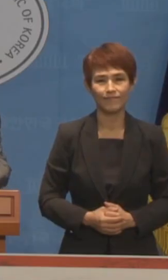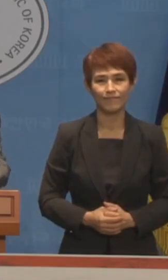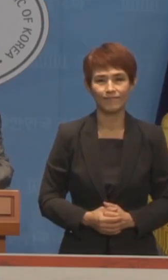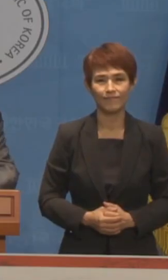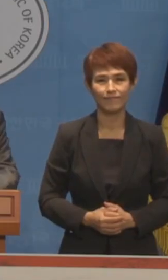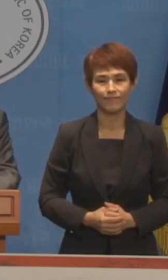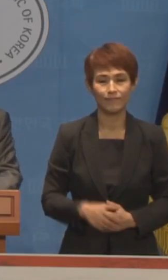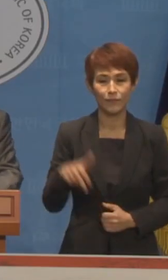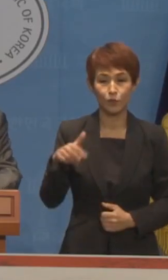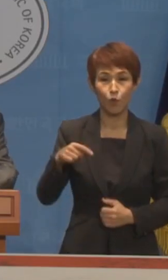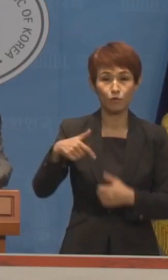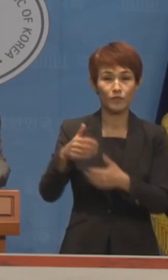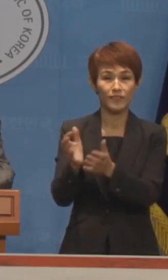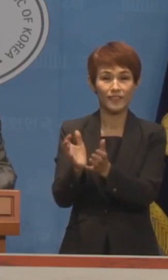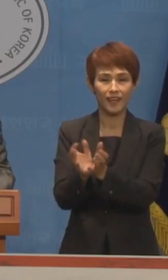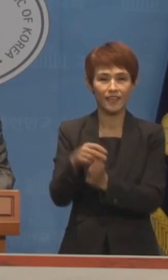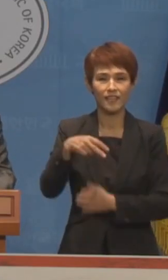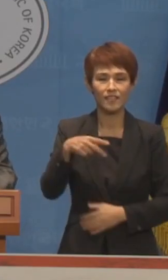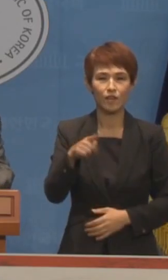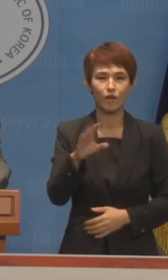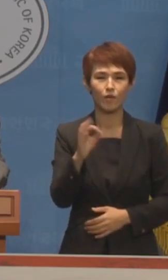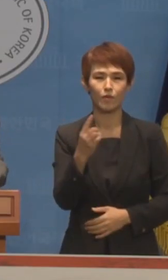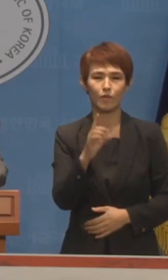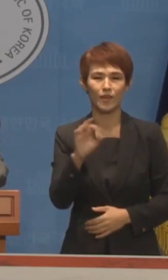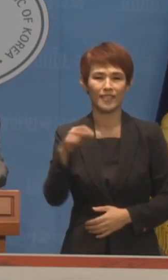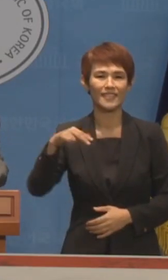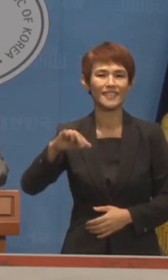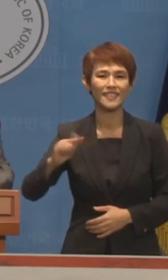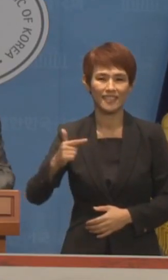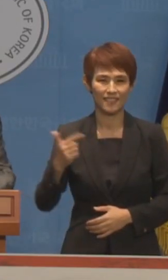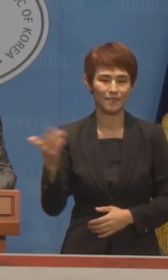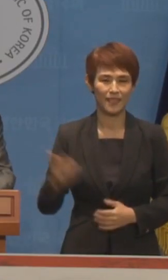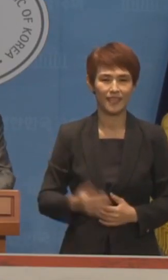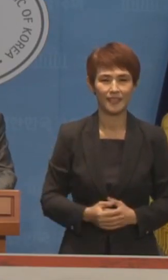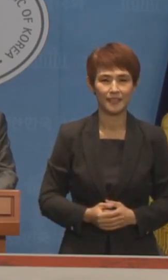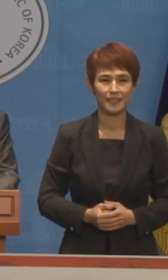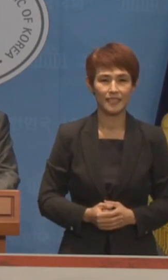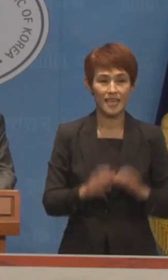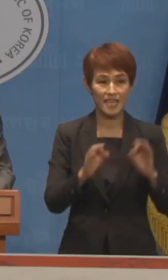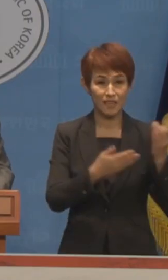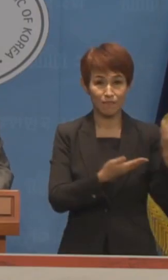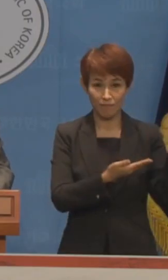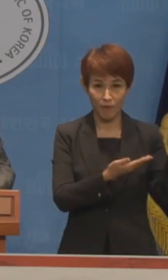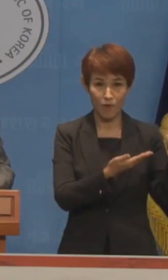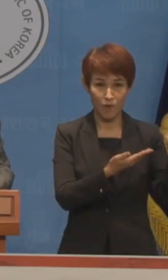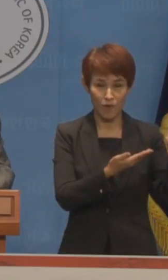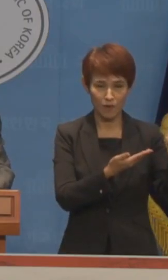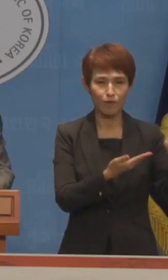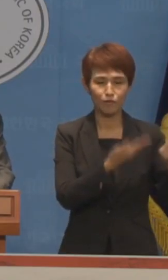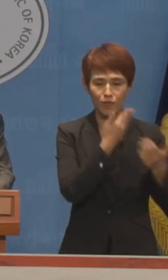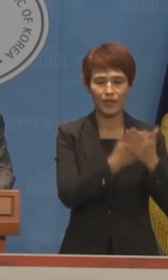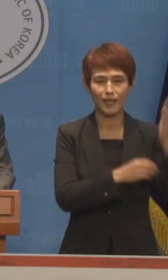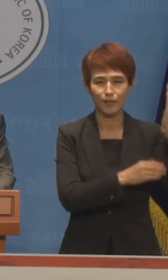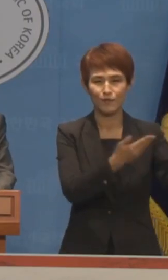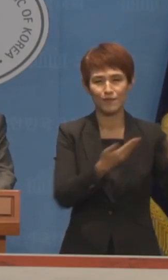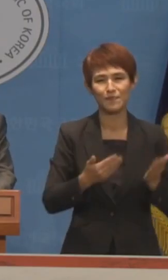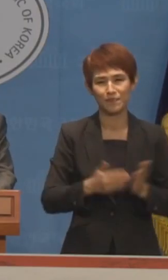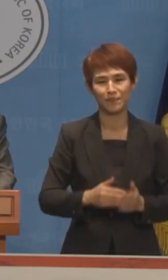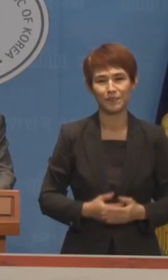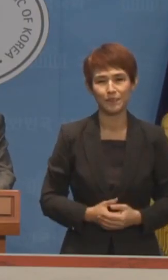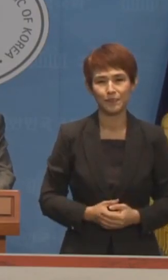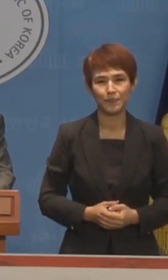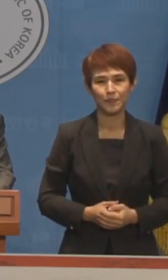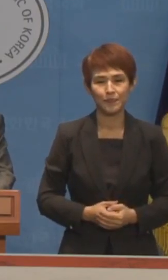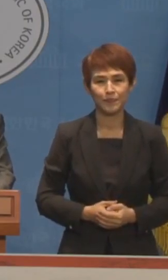예, 조국혁신당 서왕진입니다. 김성환 의원님께서 중요한 말씀을 다 해주셨습니다.